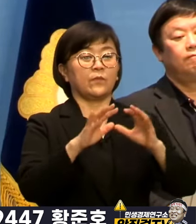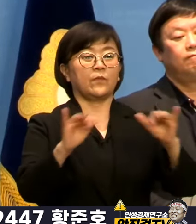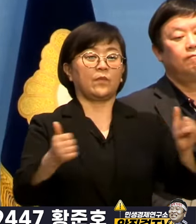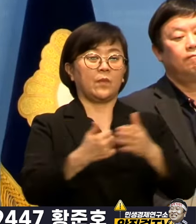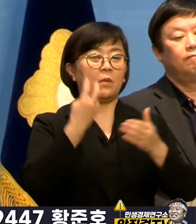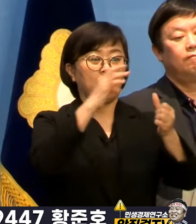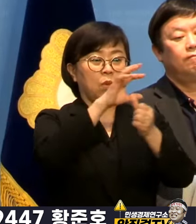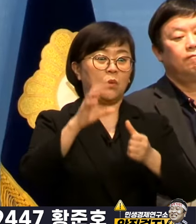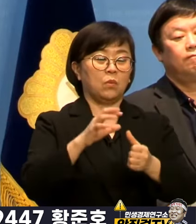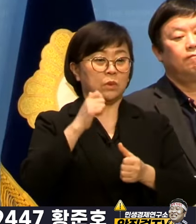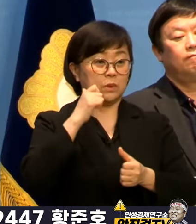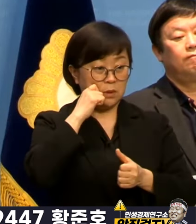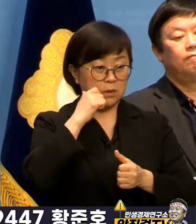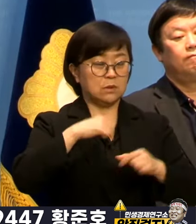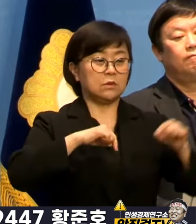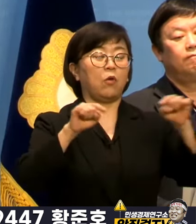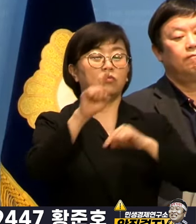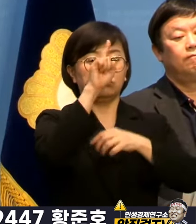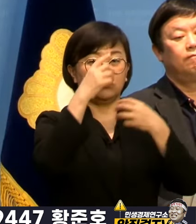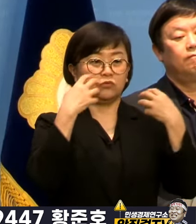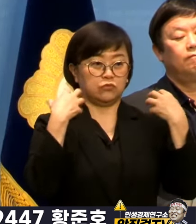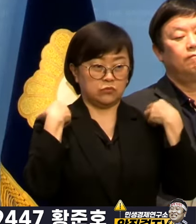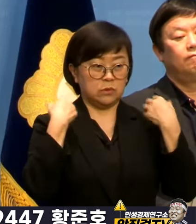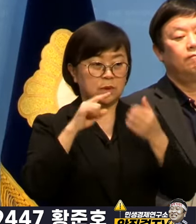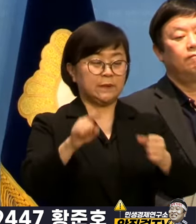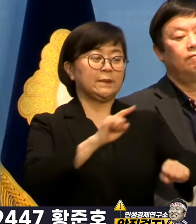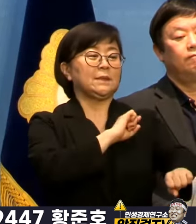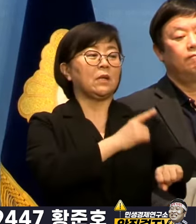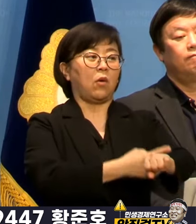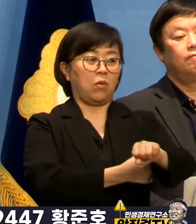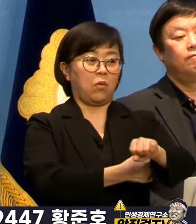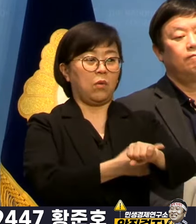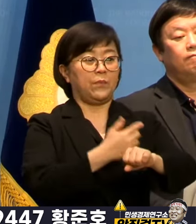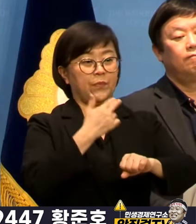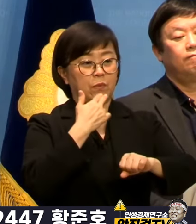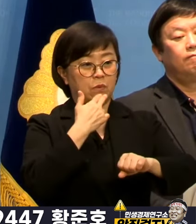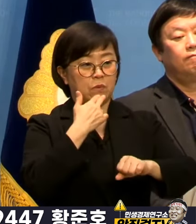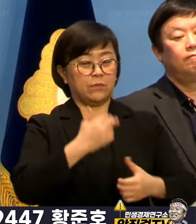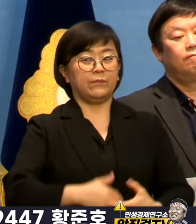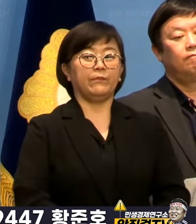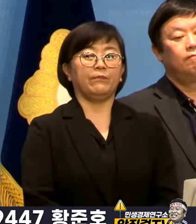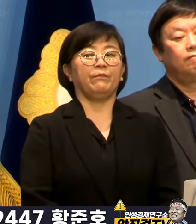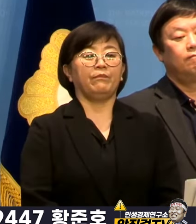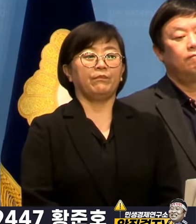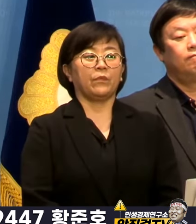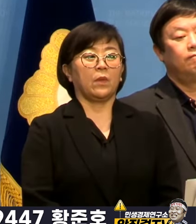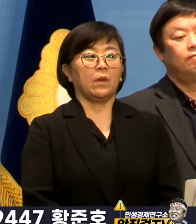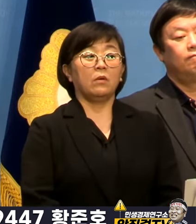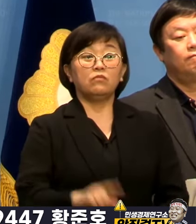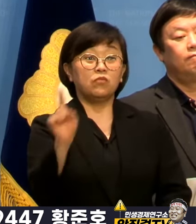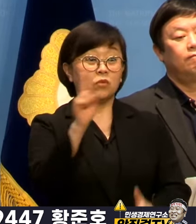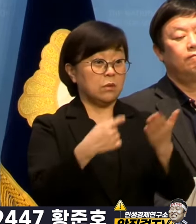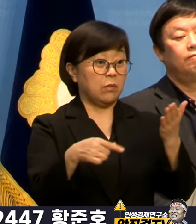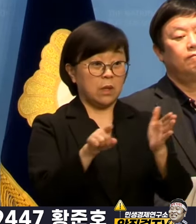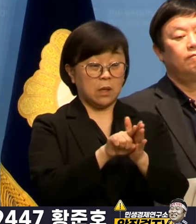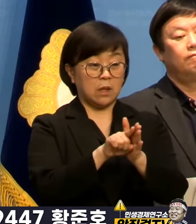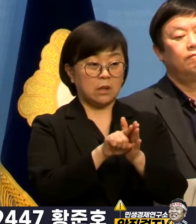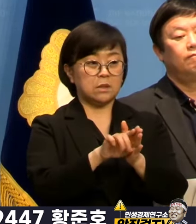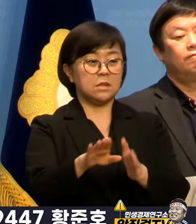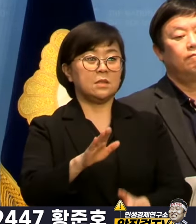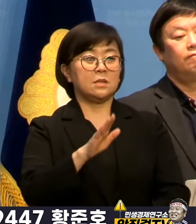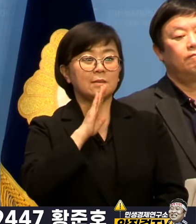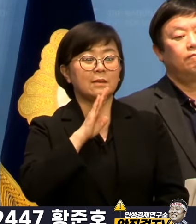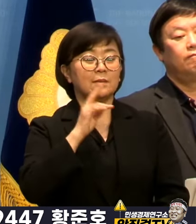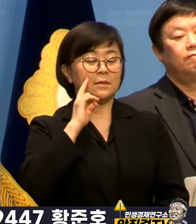국민을 보호하지 못하는 정권은 그 자격 자체가 없습니다. 무엇을 위해 이런